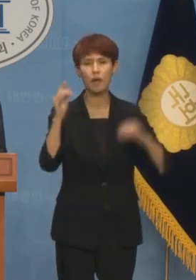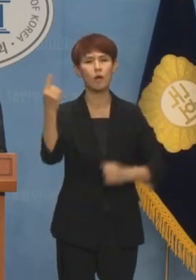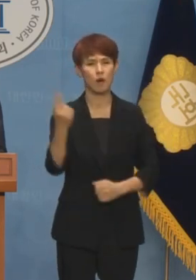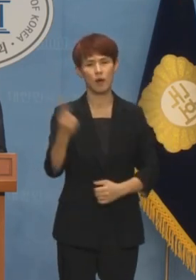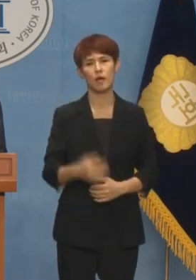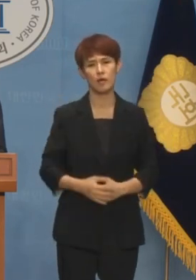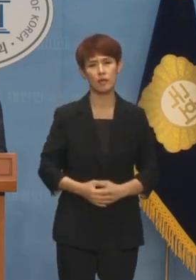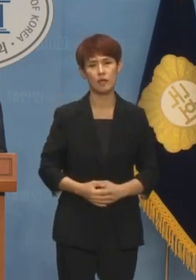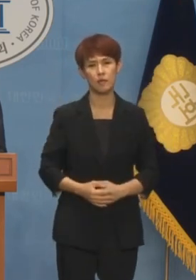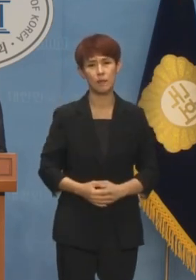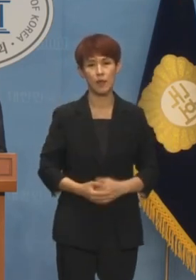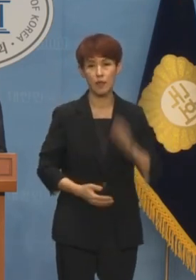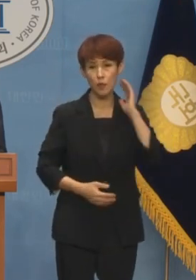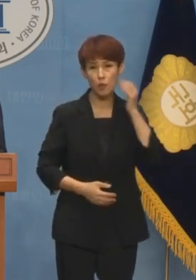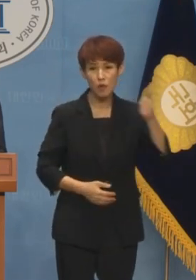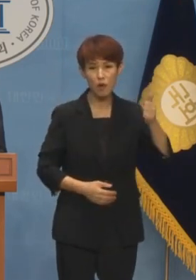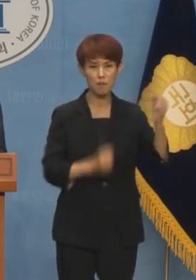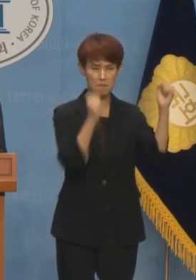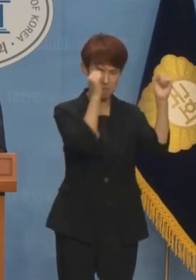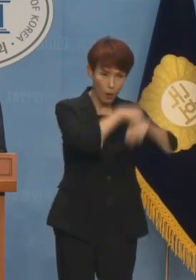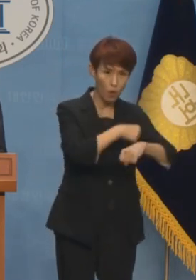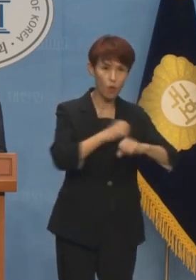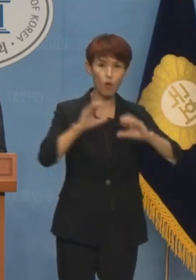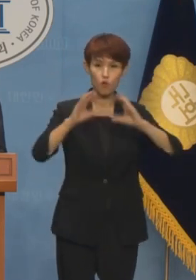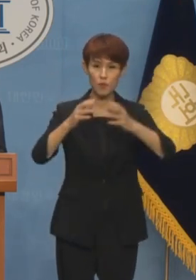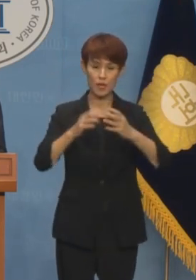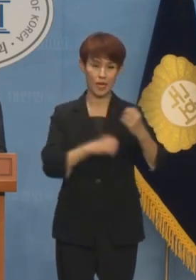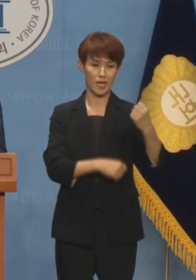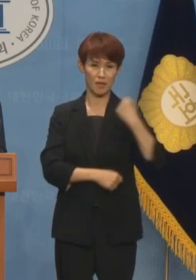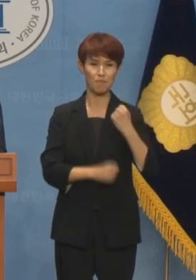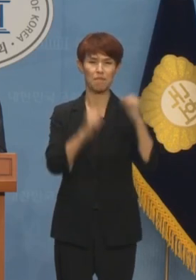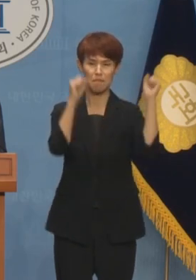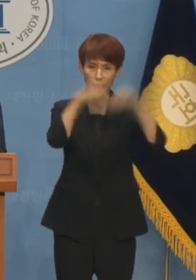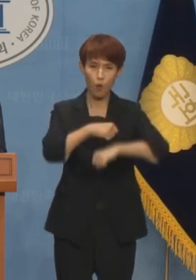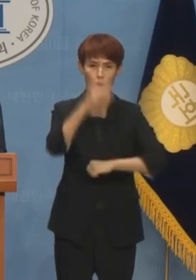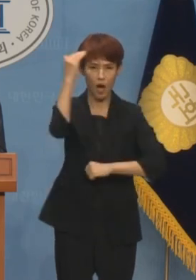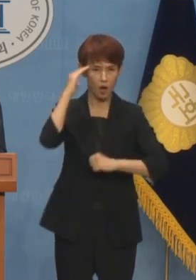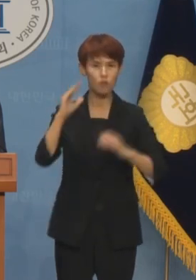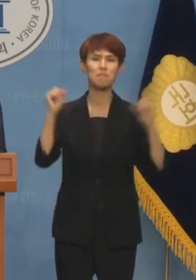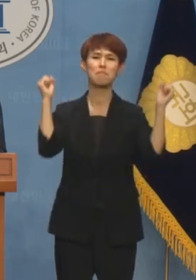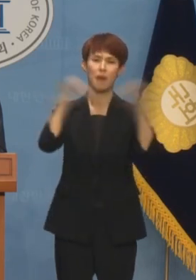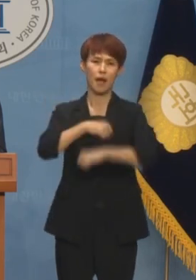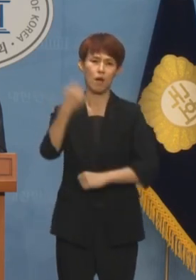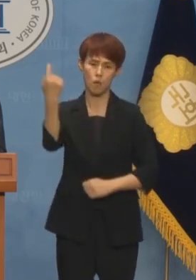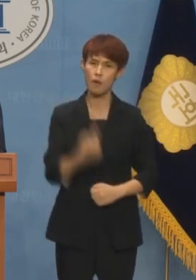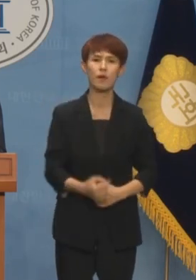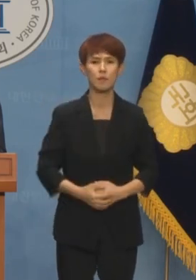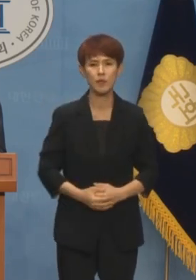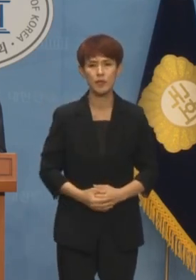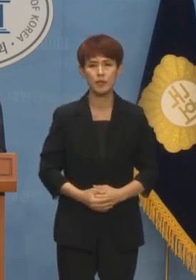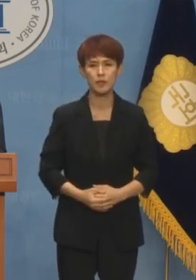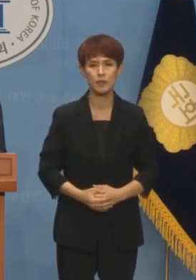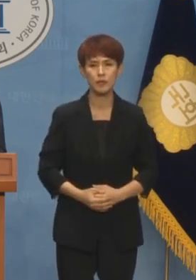이대로 가면 대통령 망하고 국민의힘 망하고 대한민국 망합니다.